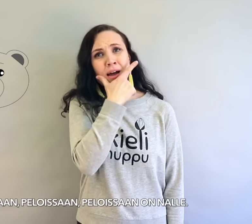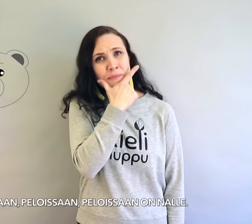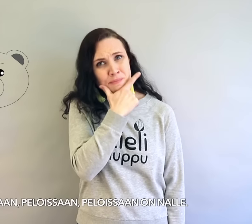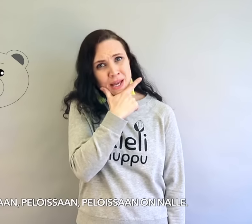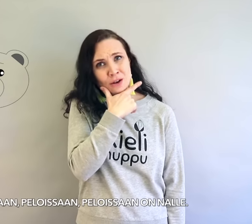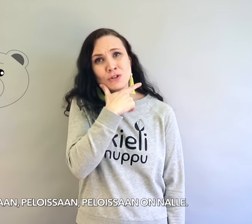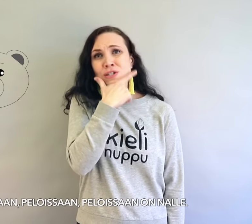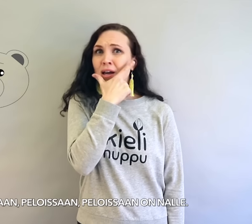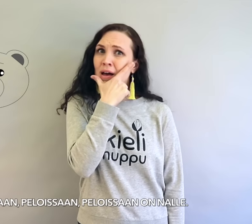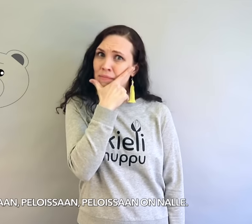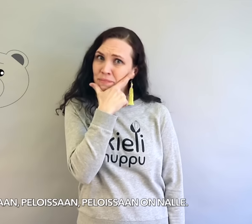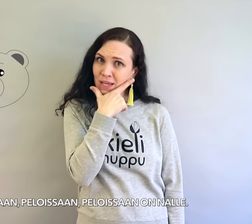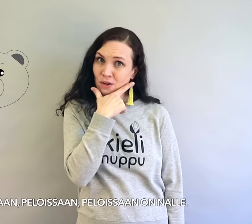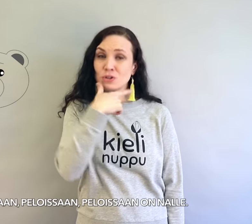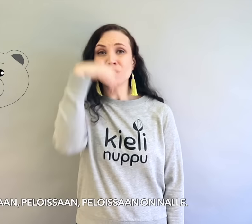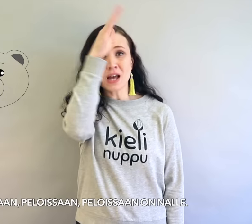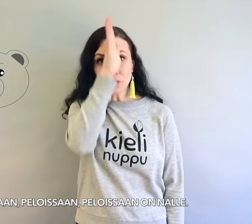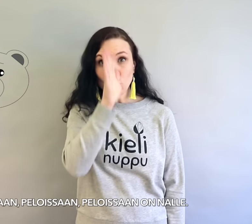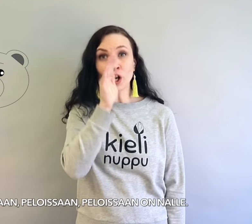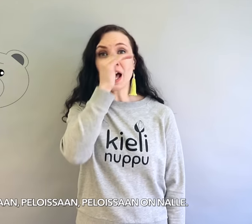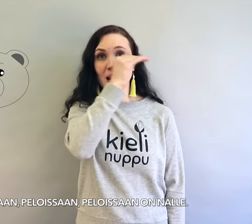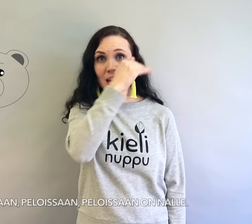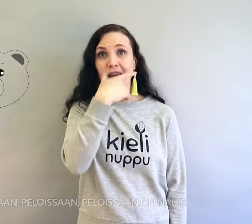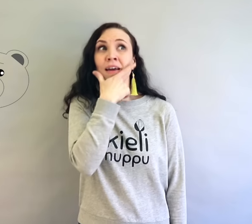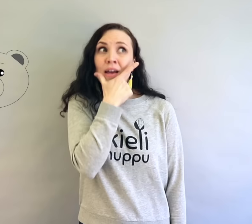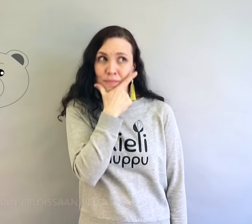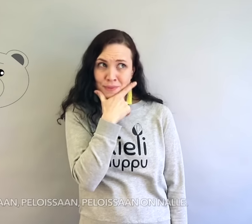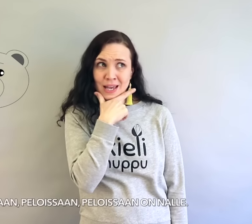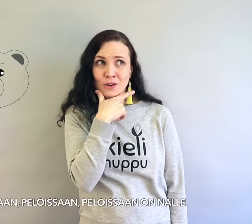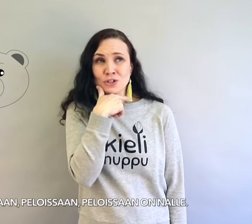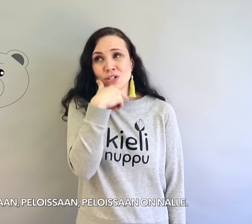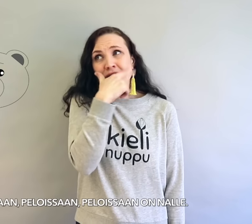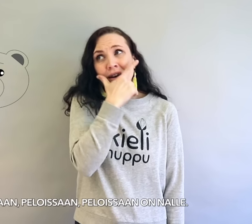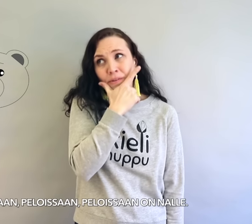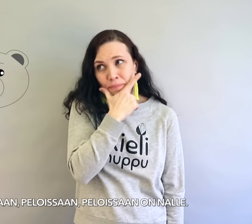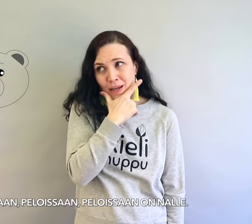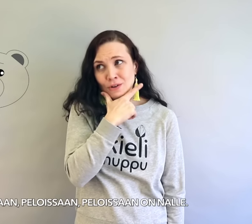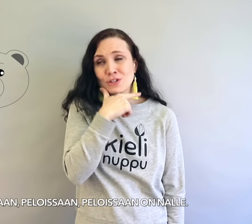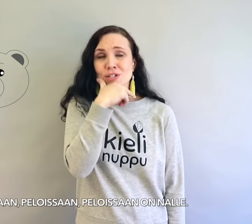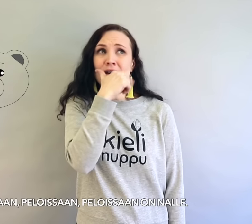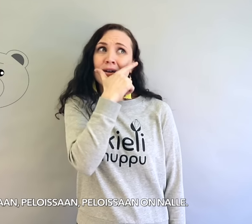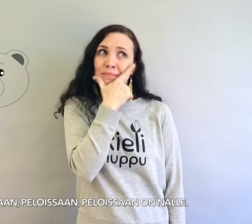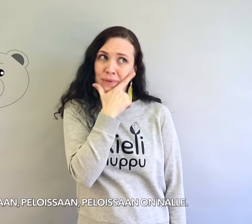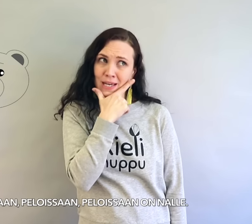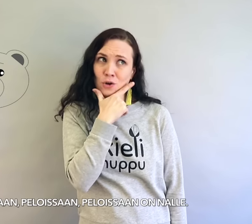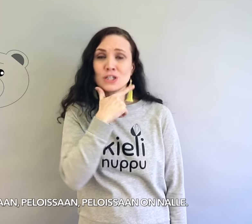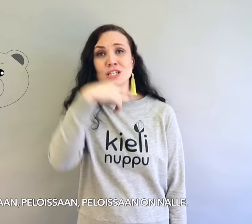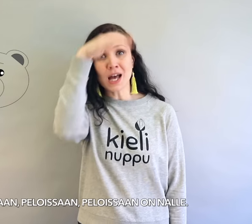Peloissaan, peloissaan, peloissaan on Nalle. Peloissaan, peloissaan, peloissaan